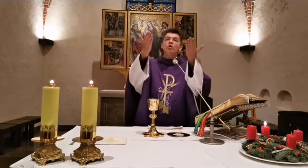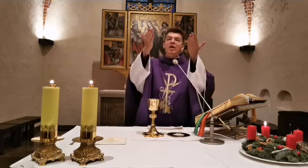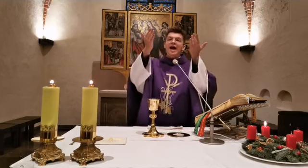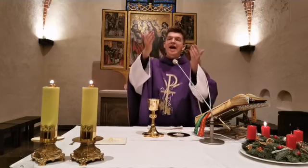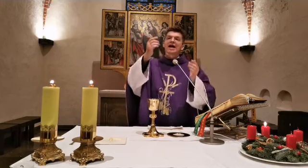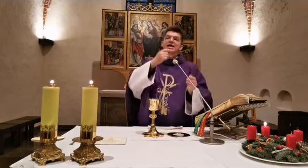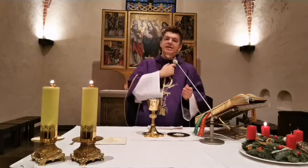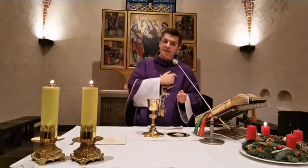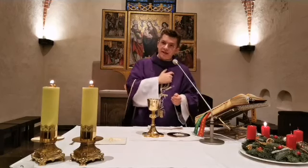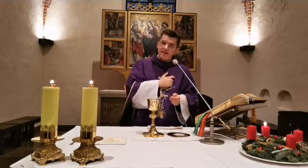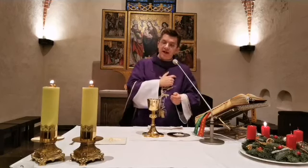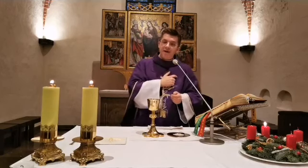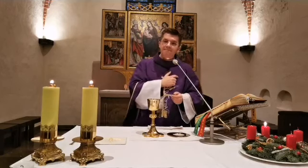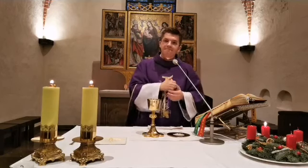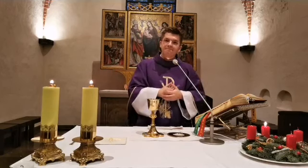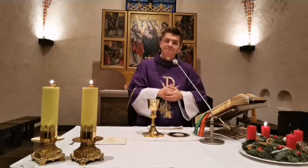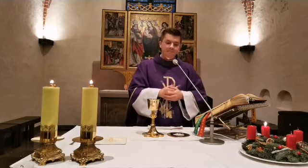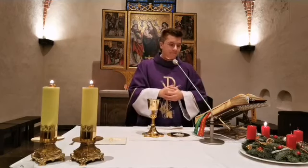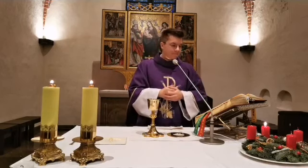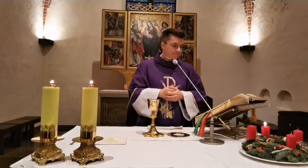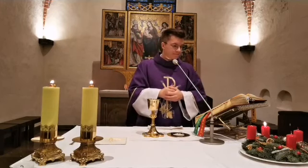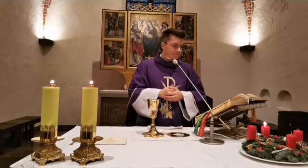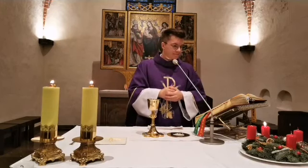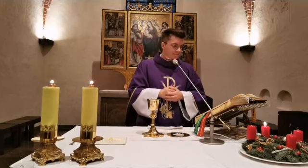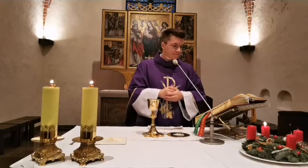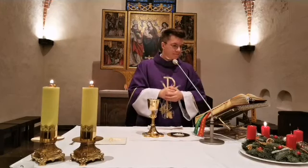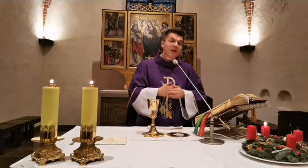W górę serca.